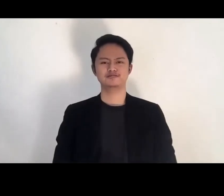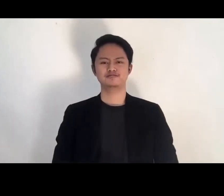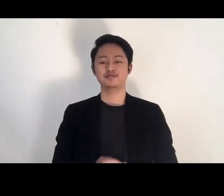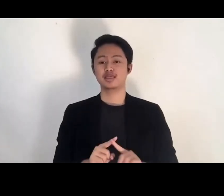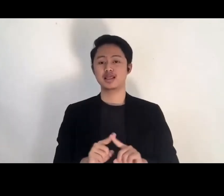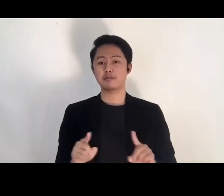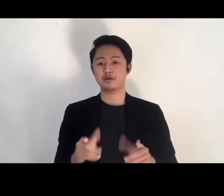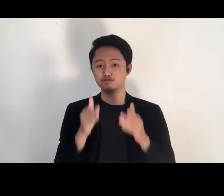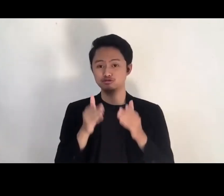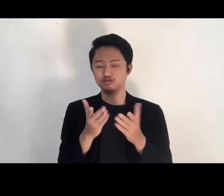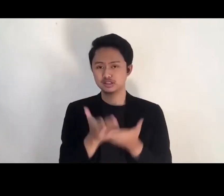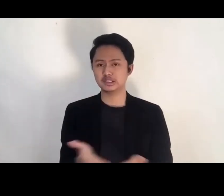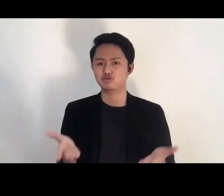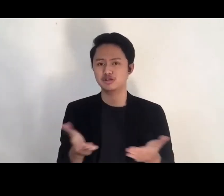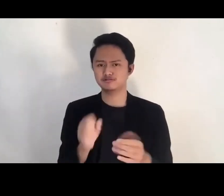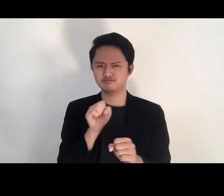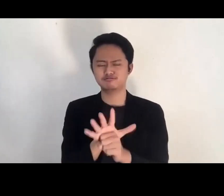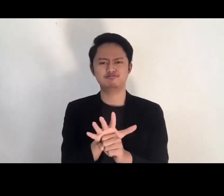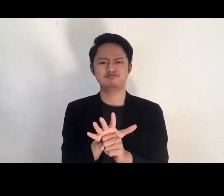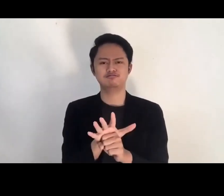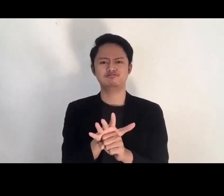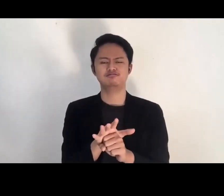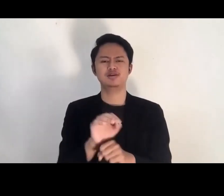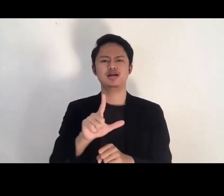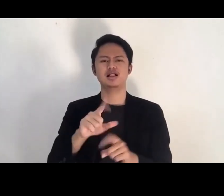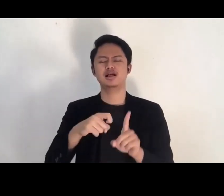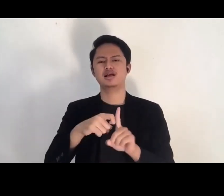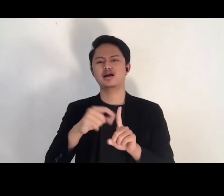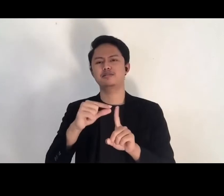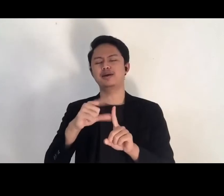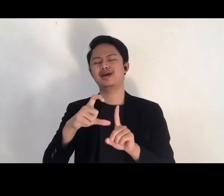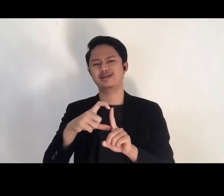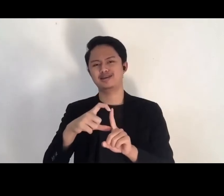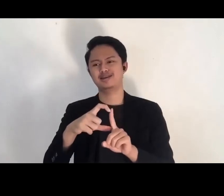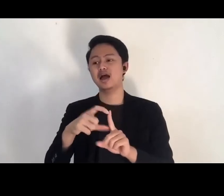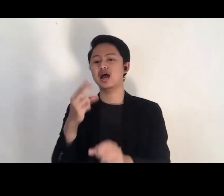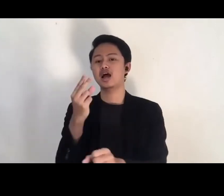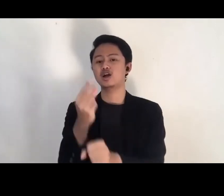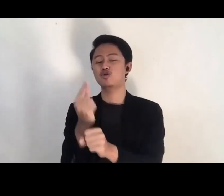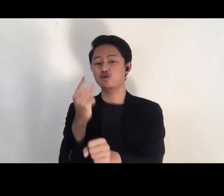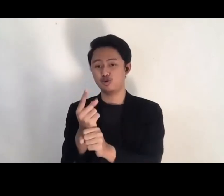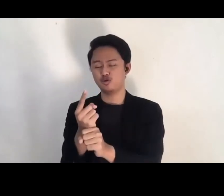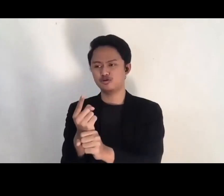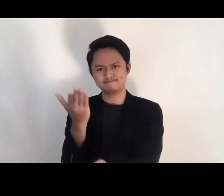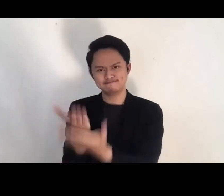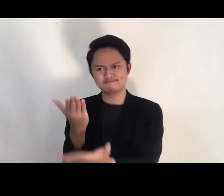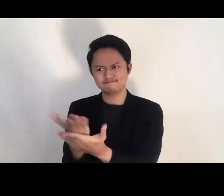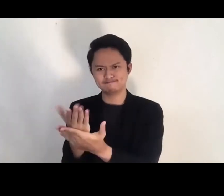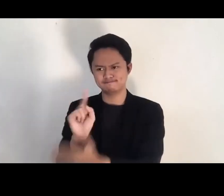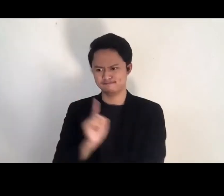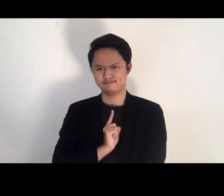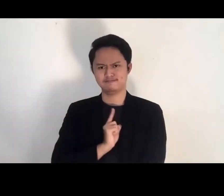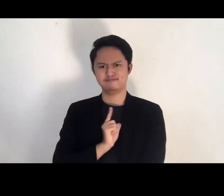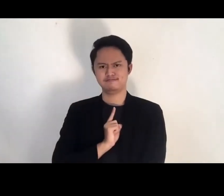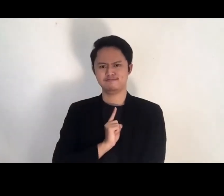di pandemi ini dalam rangka penggunaan lembar kerja peserta didik, guru dituntun tersendiri bagaimana lembar